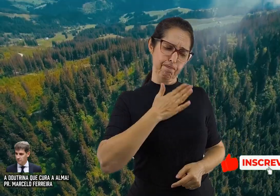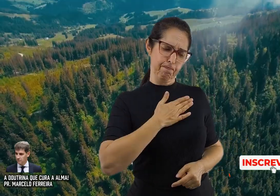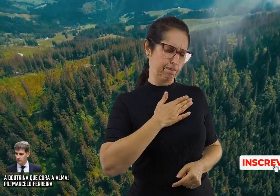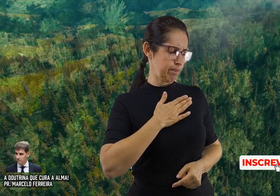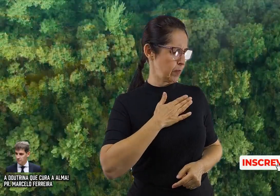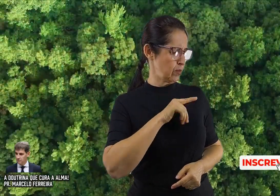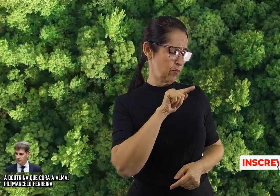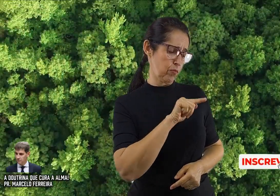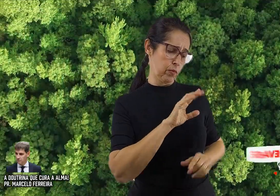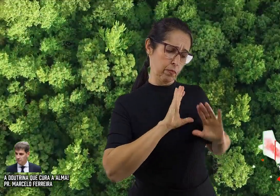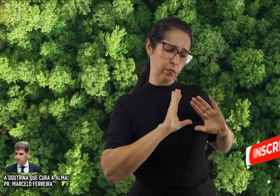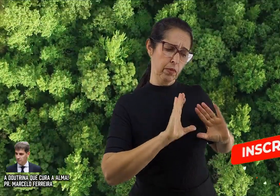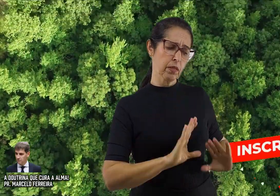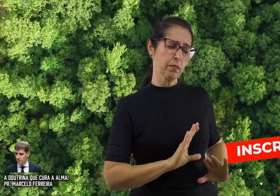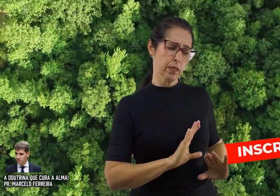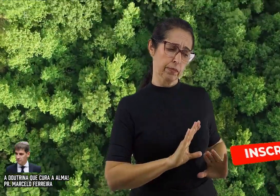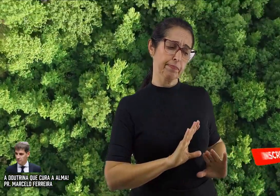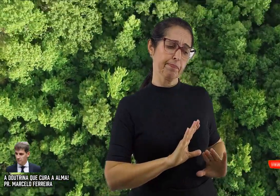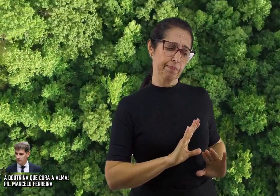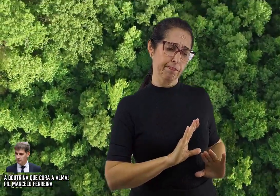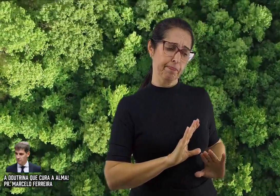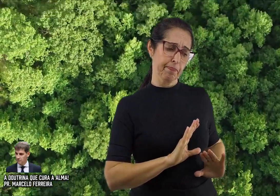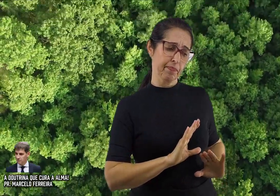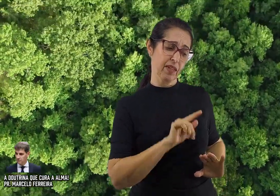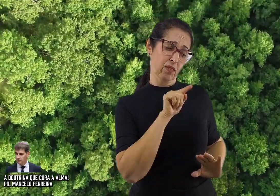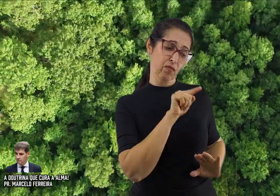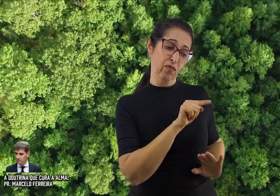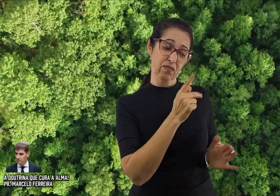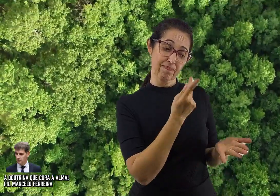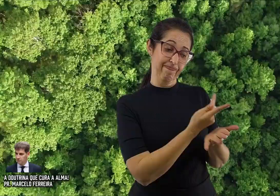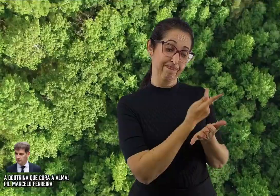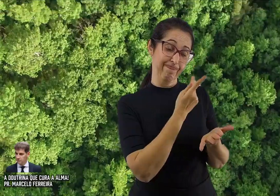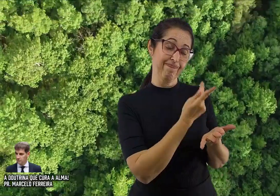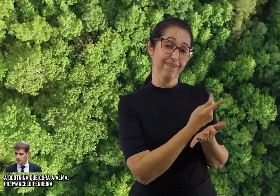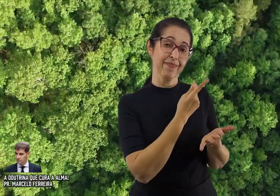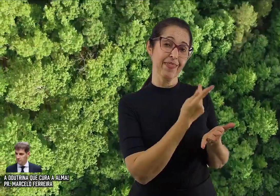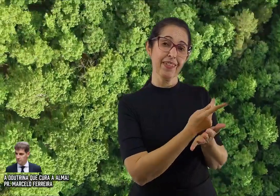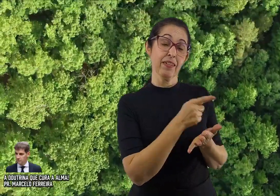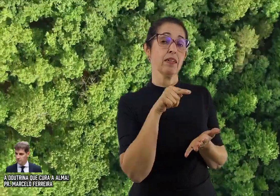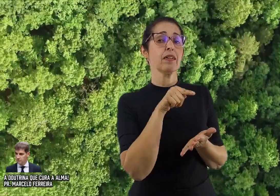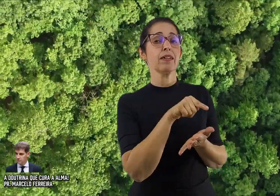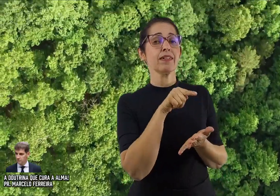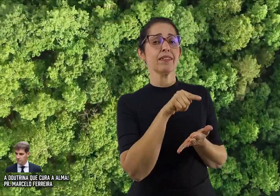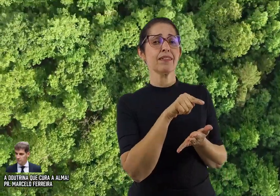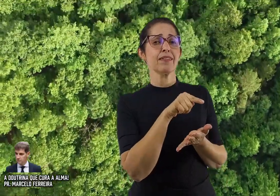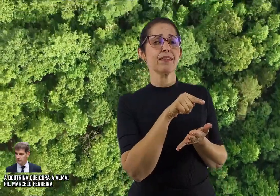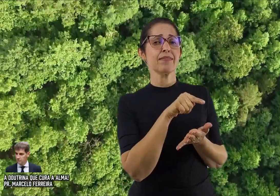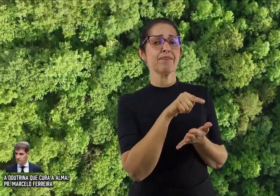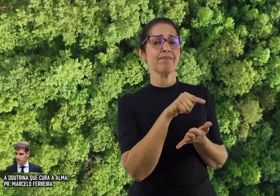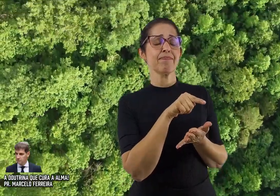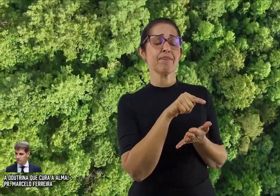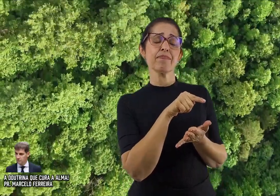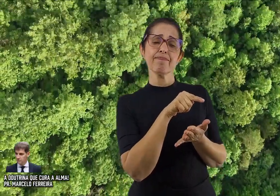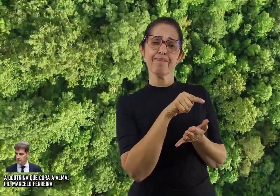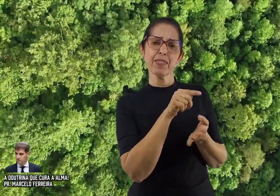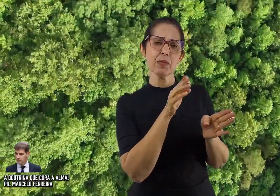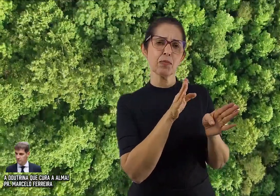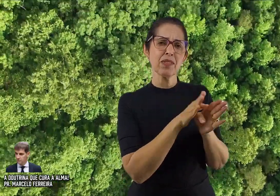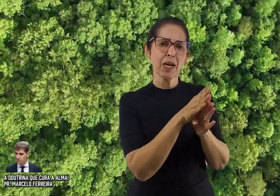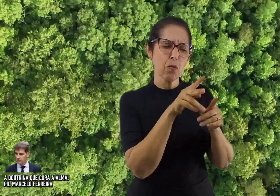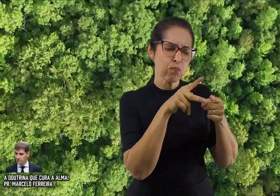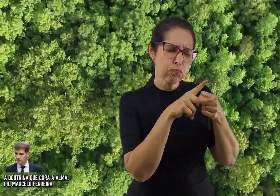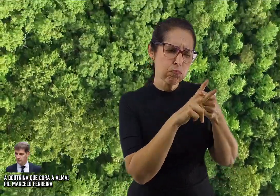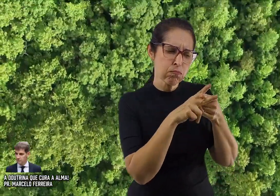que você fez. Olha, o Senhor mostrou aqui teve um excesso, então ele está exortando no